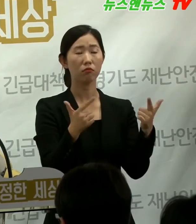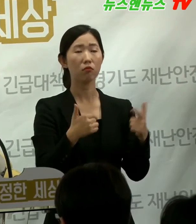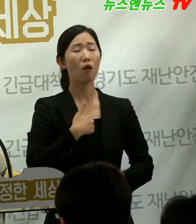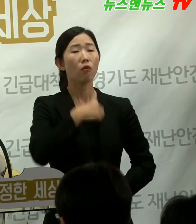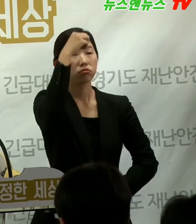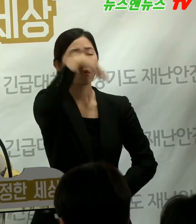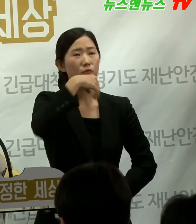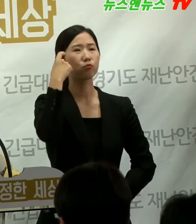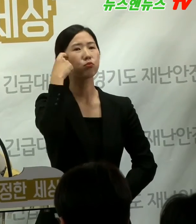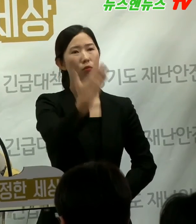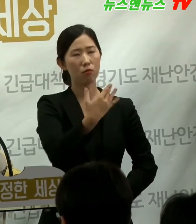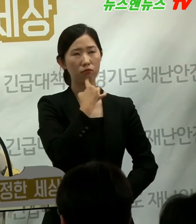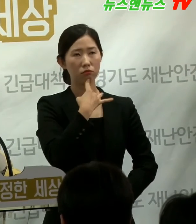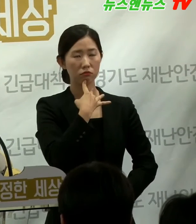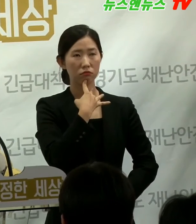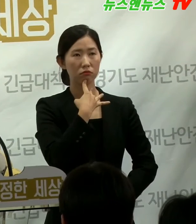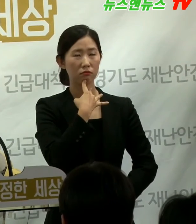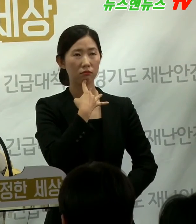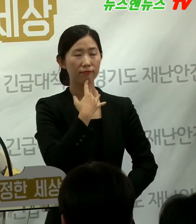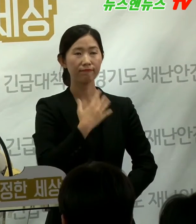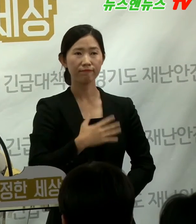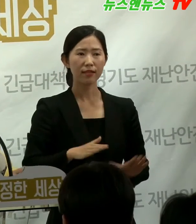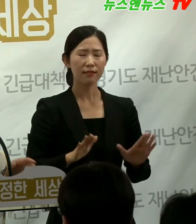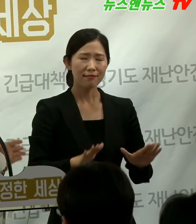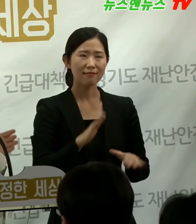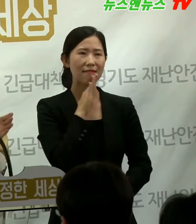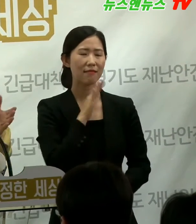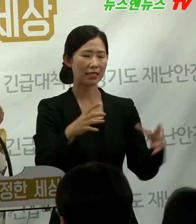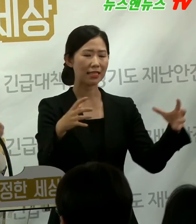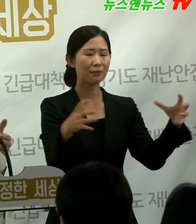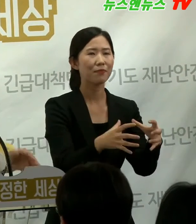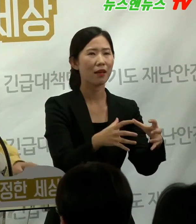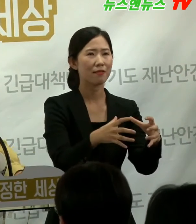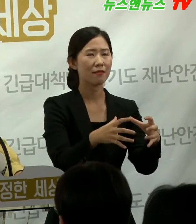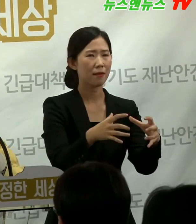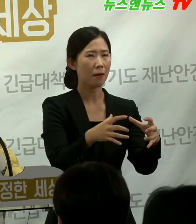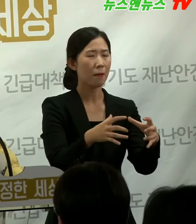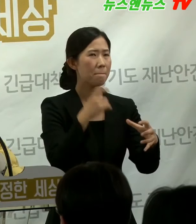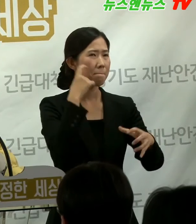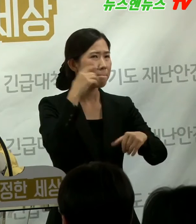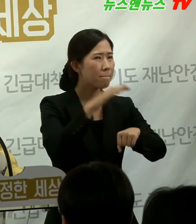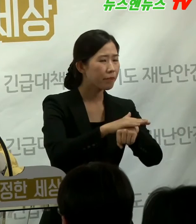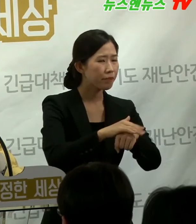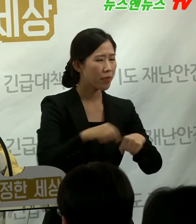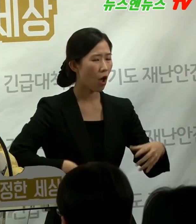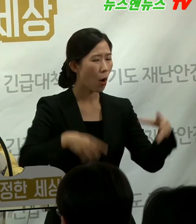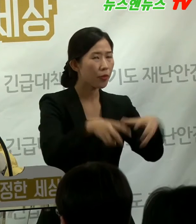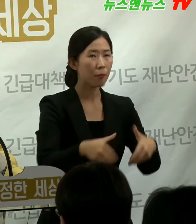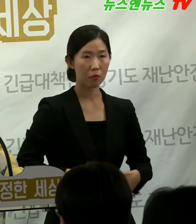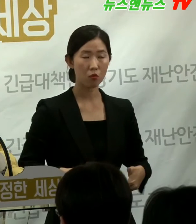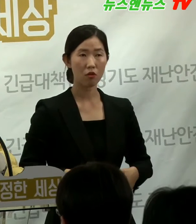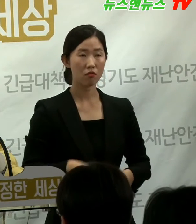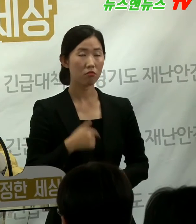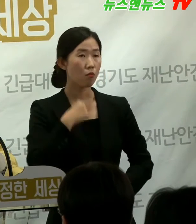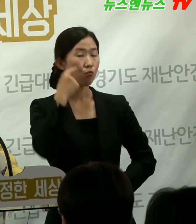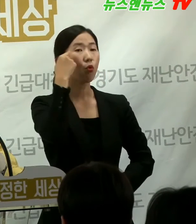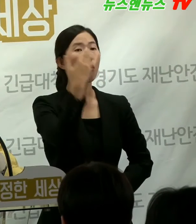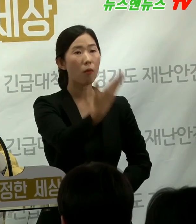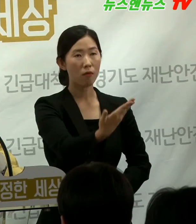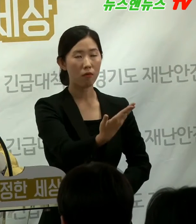우리가 집단지성이라고 하는 게 정말로 필요할 때인데요. 의견을 들어보면서 온 의견이 많이 옵니다. 그 중에서 나온 것이